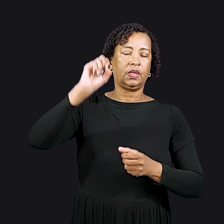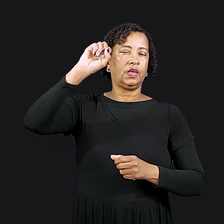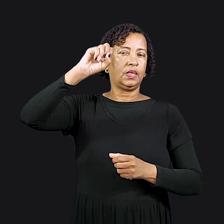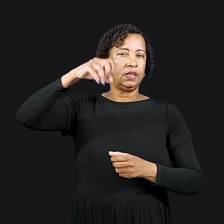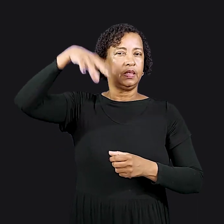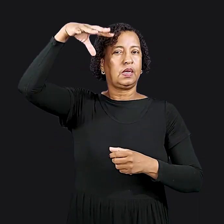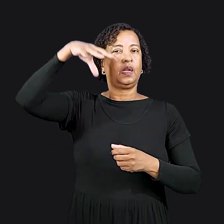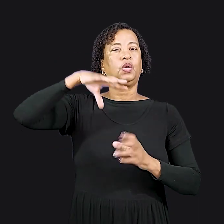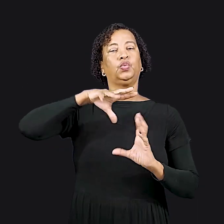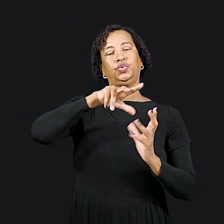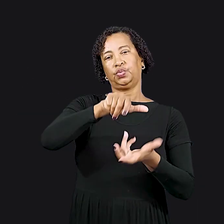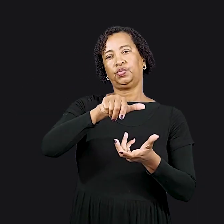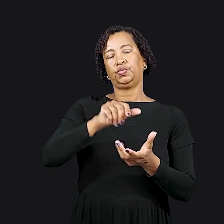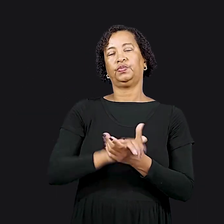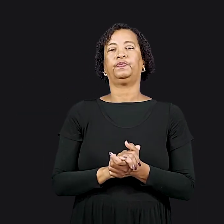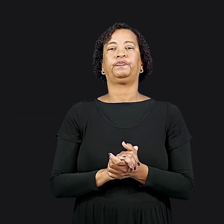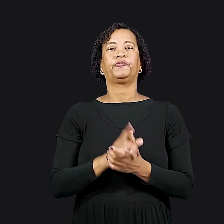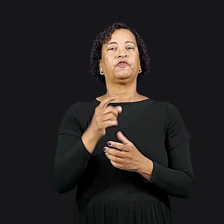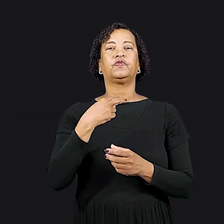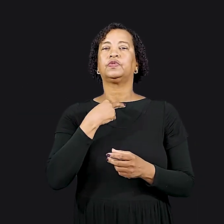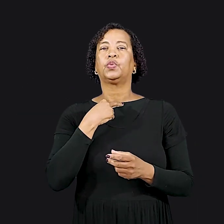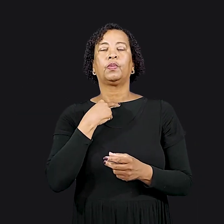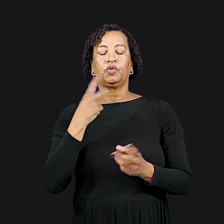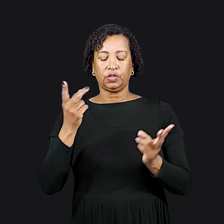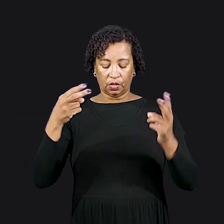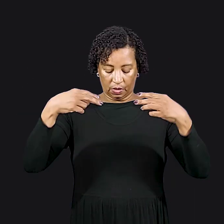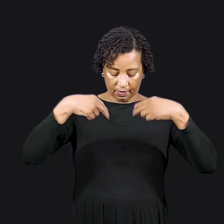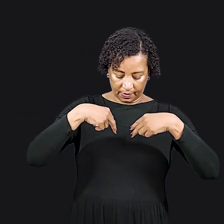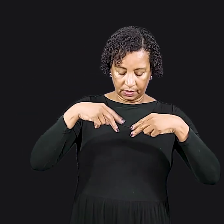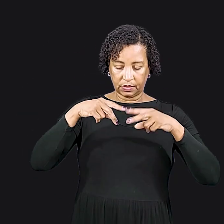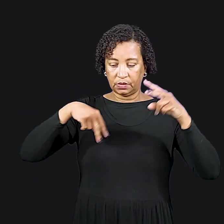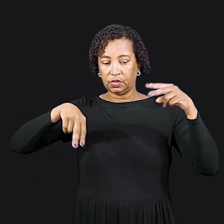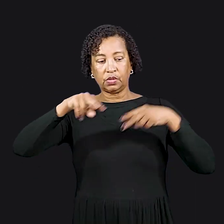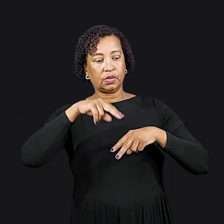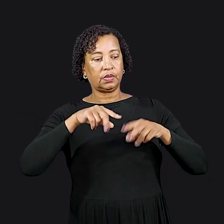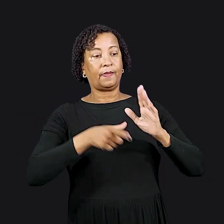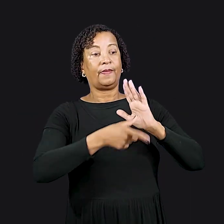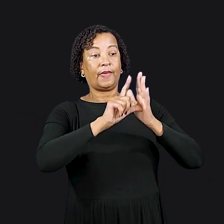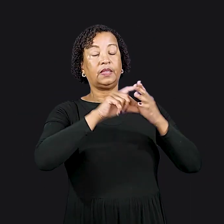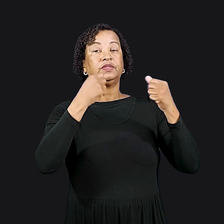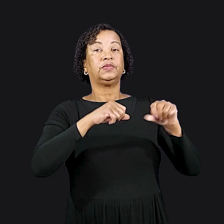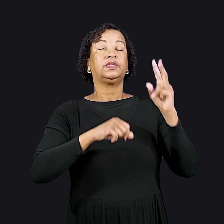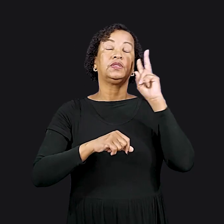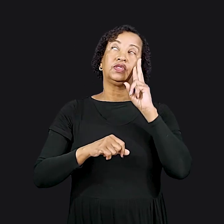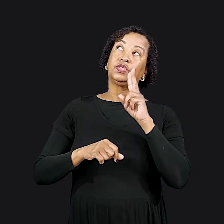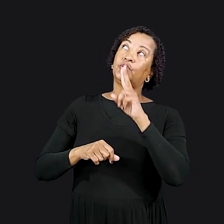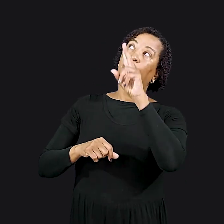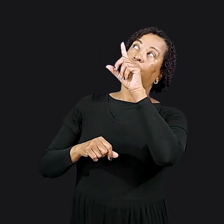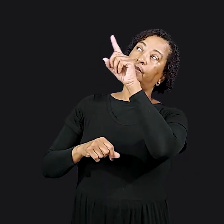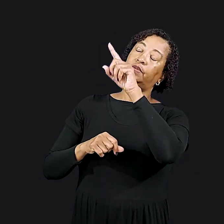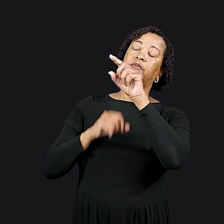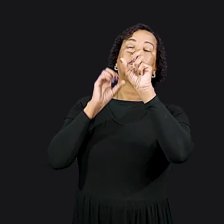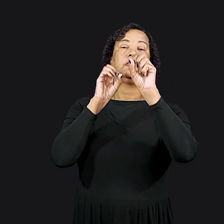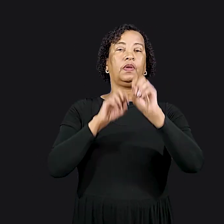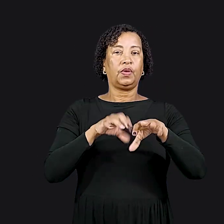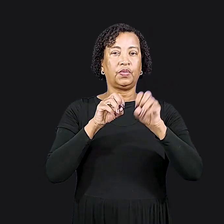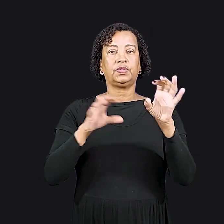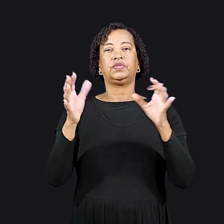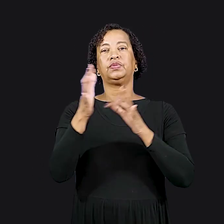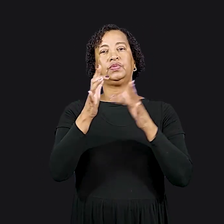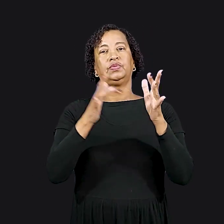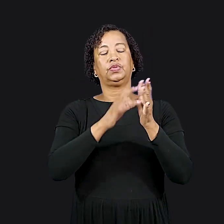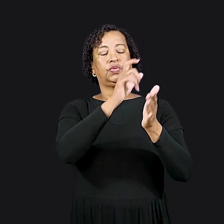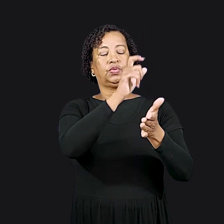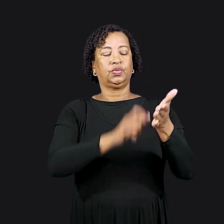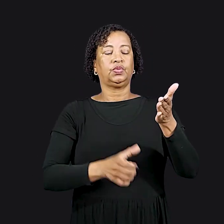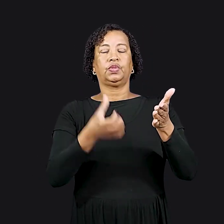mundo. Entretanto, você não poderá olhar para dentro nem ao redor até que olhe para cima. É esse o ensino de